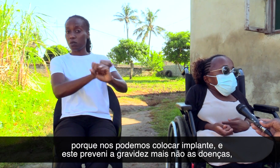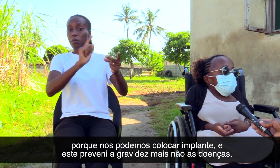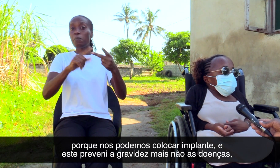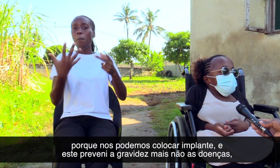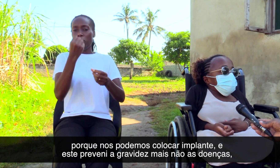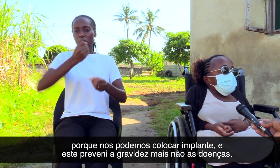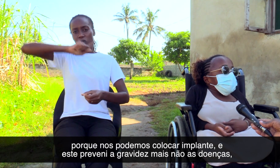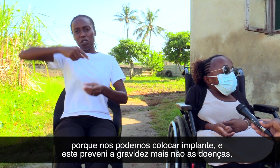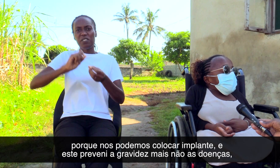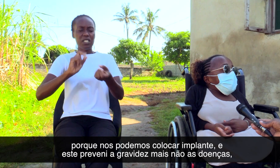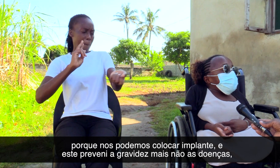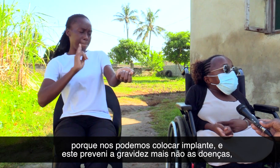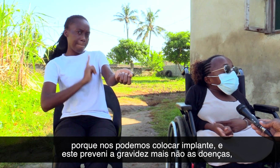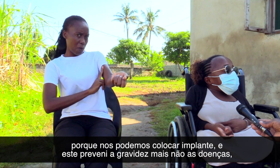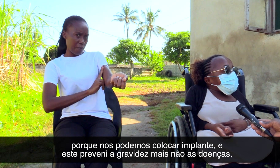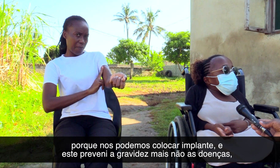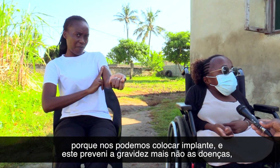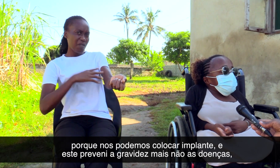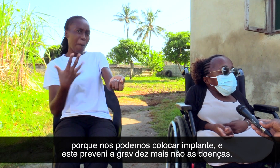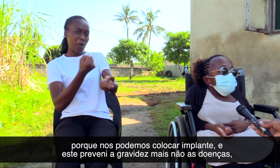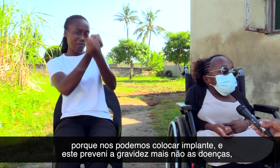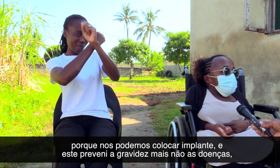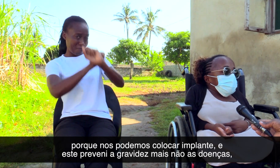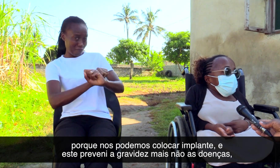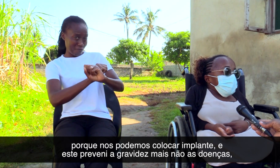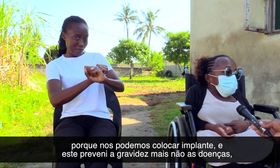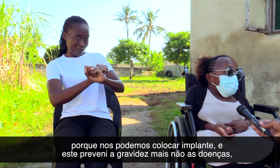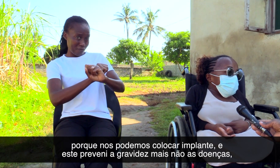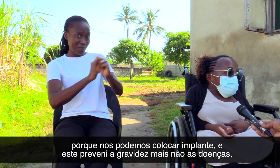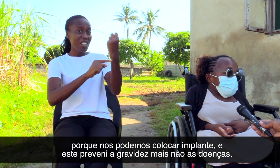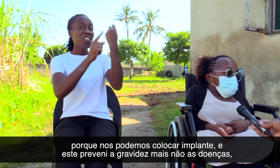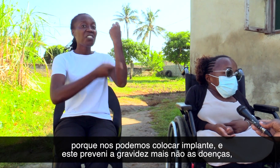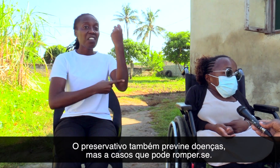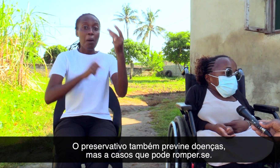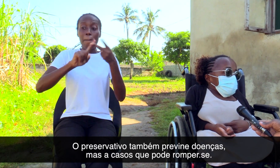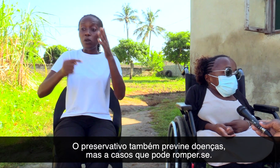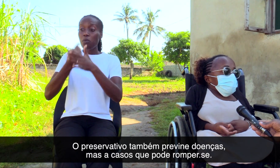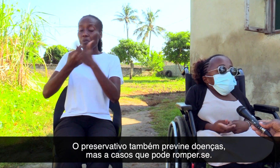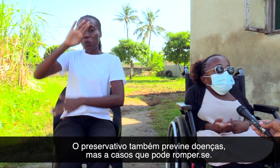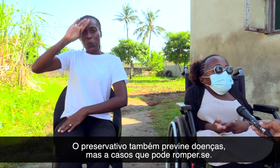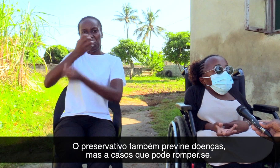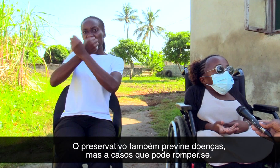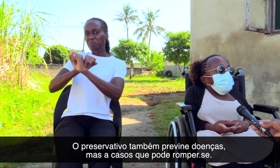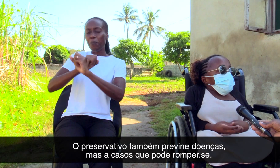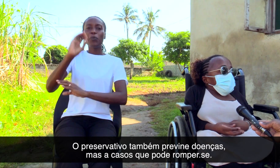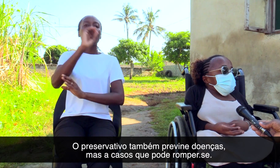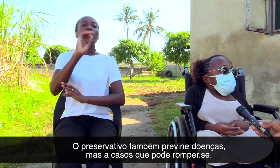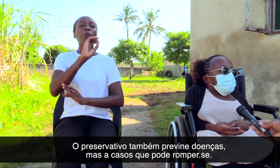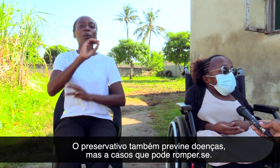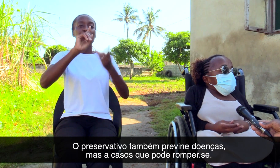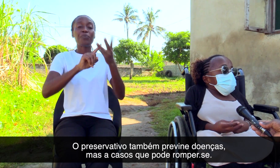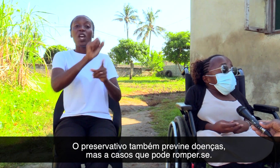um implante. O implante apenas previne a gravidez, mas não as doenças. O preservativo